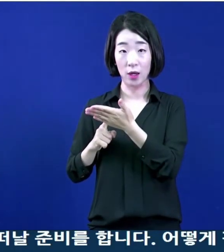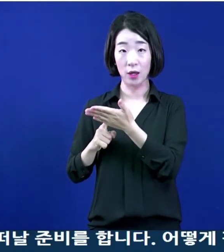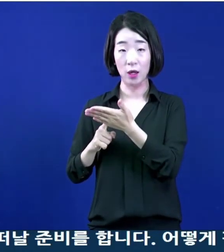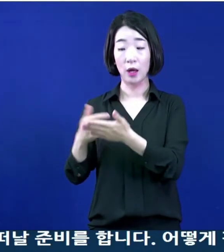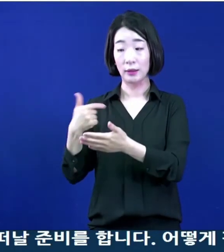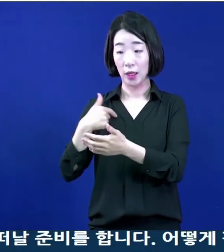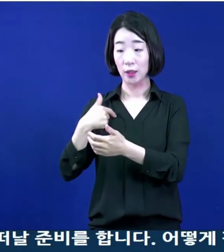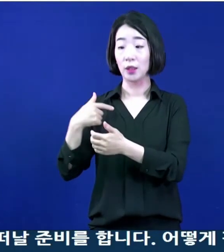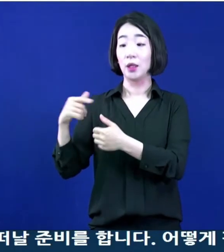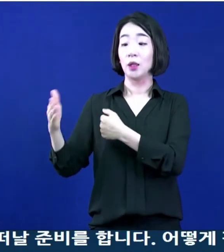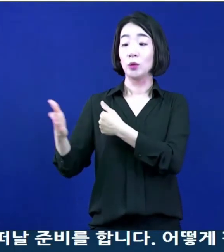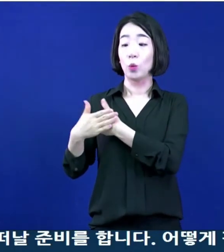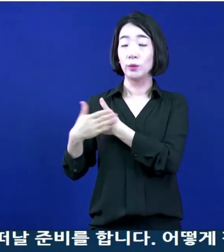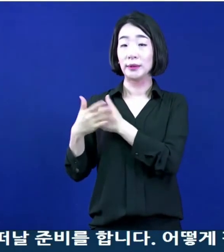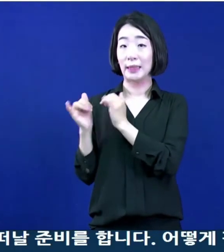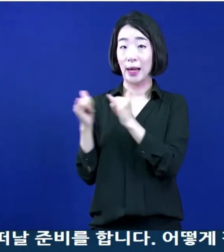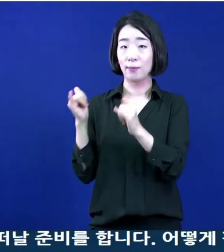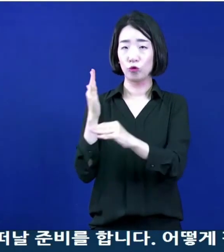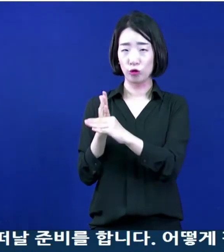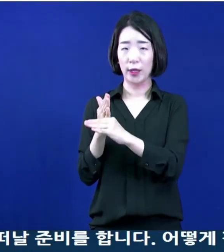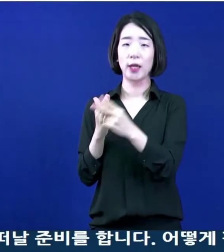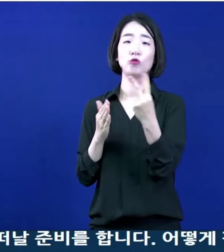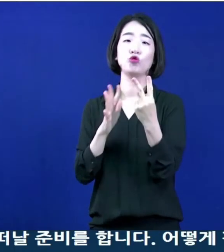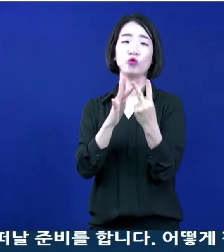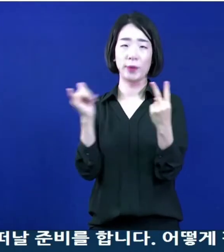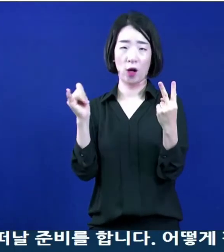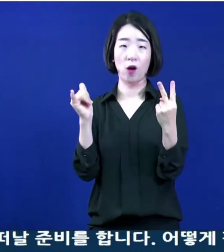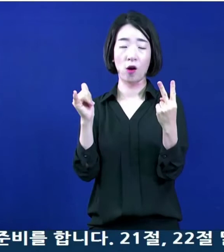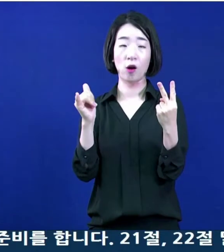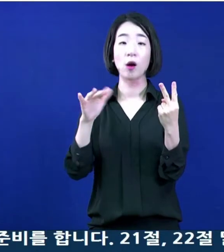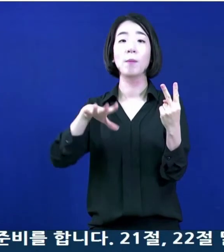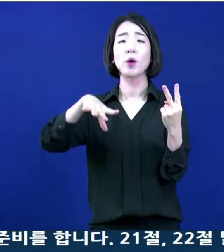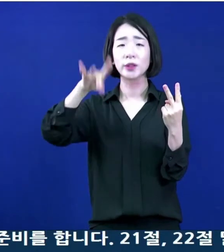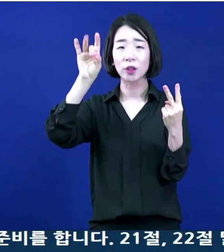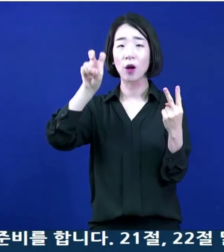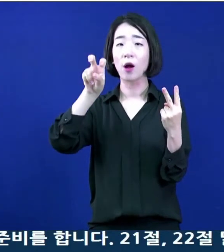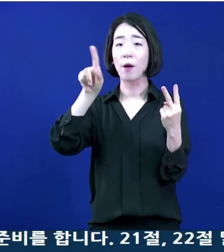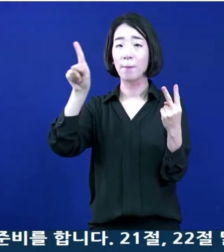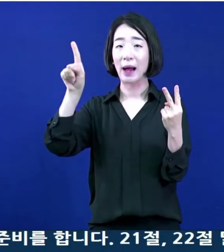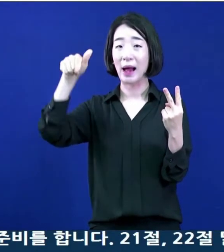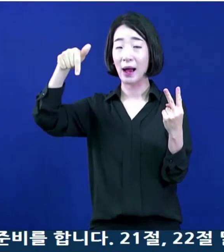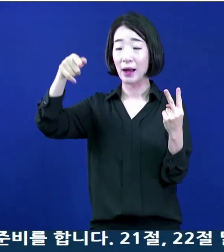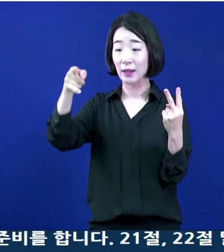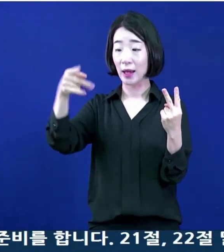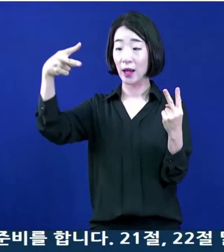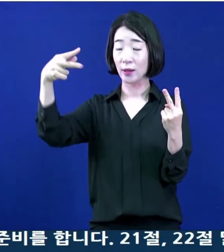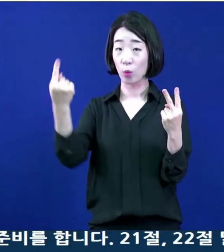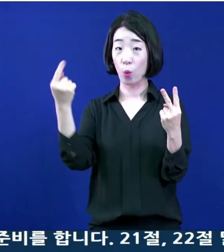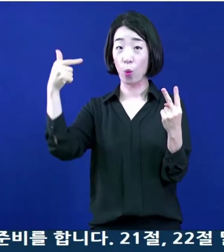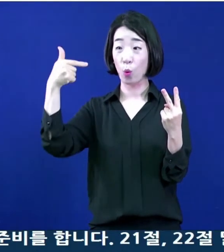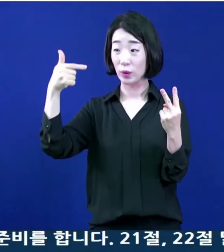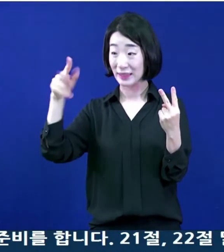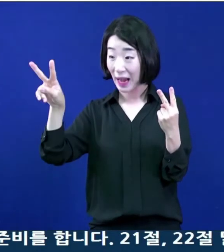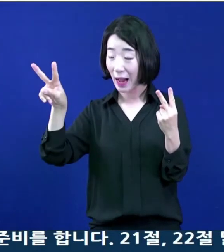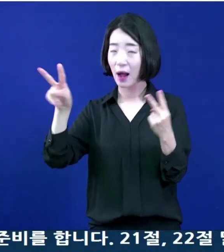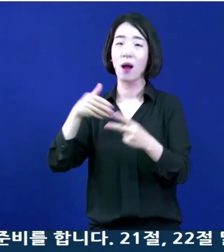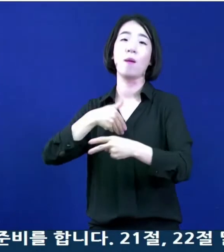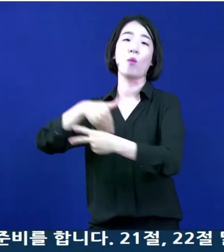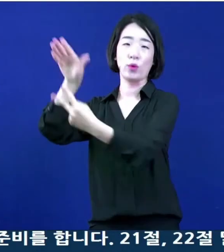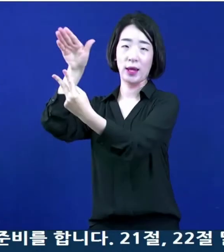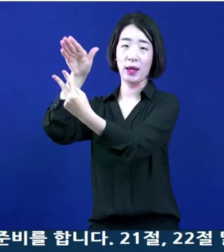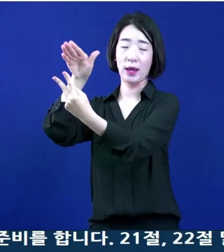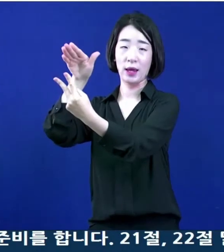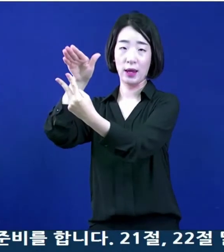자기를 돕는 사람 중에 2명을 먼저 마케도니아로 보냅니다. 누구와 누구라고 되어 있죠? 디모데와